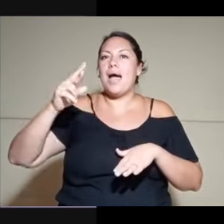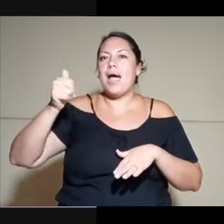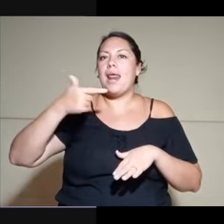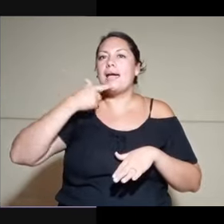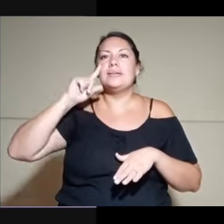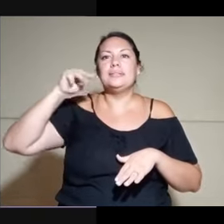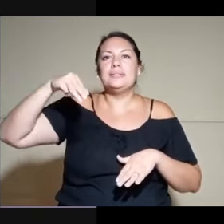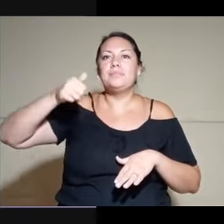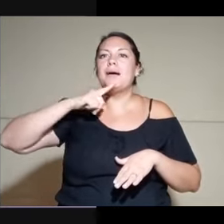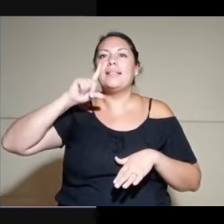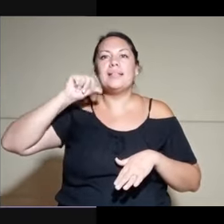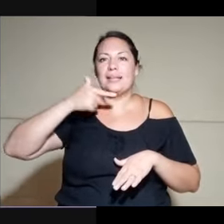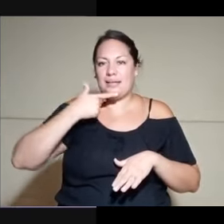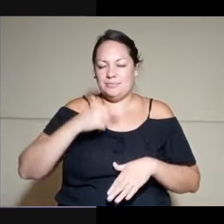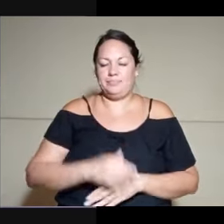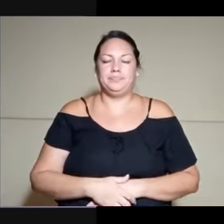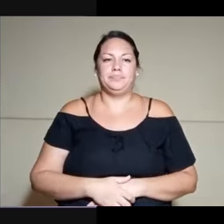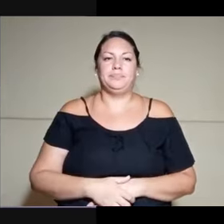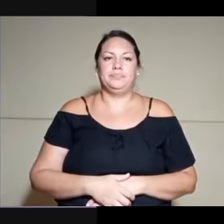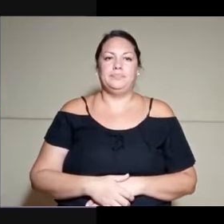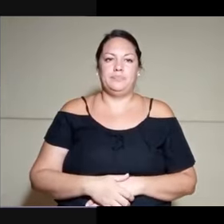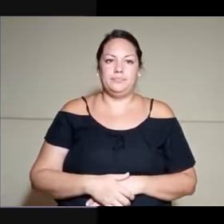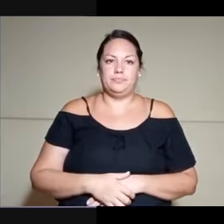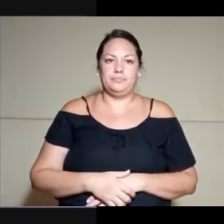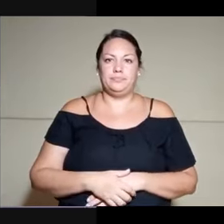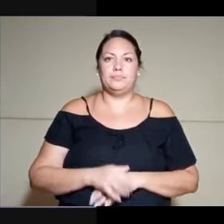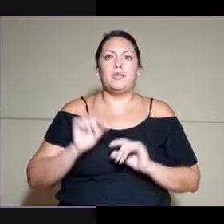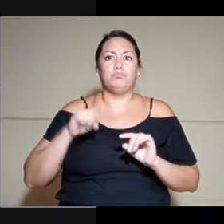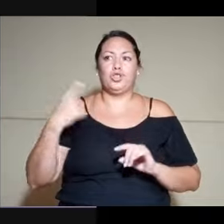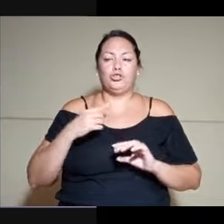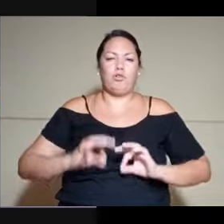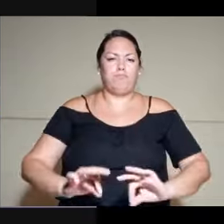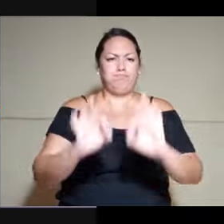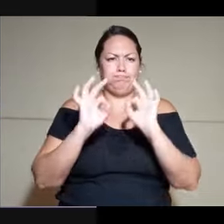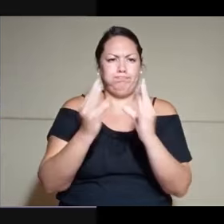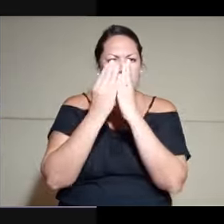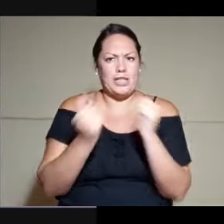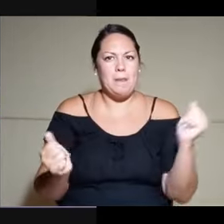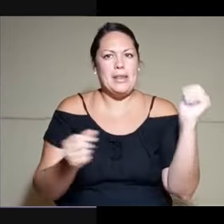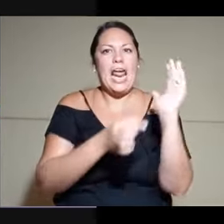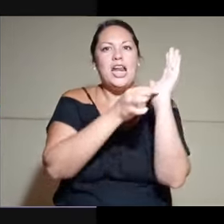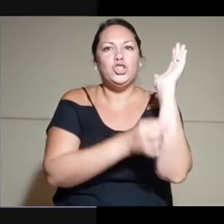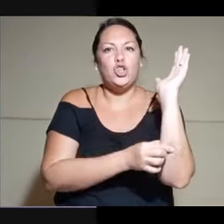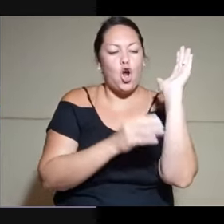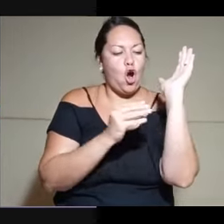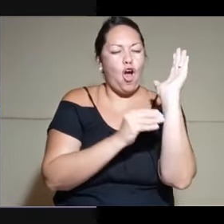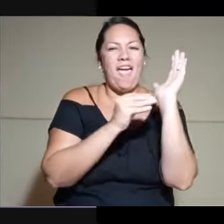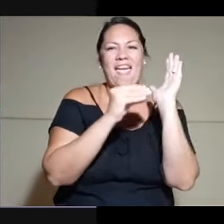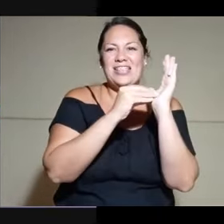la pupila o la miosis, que es la acción parasimpática. ¿Sí? Con eso hemos terminado el tronco encefálico. Sí, profe.